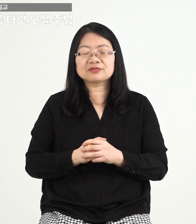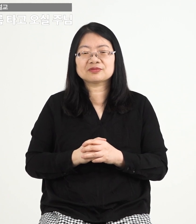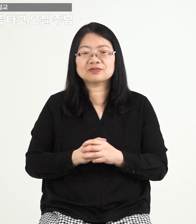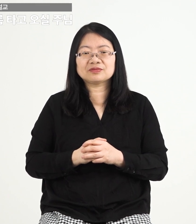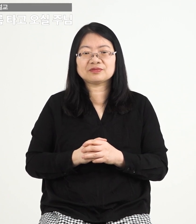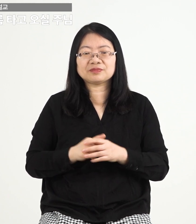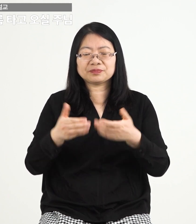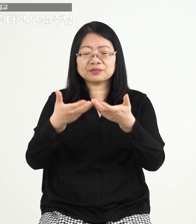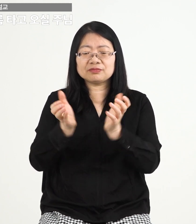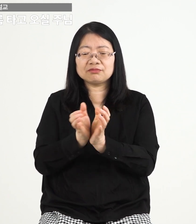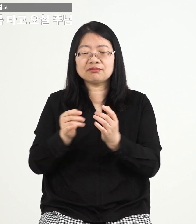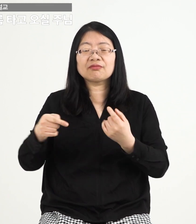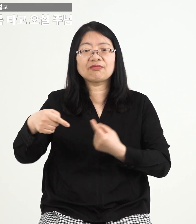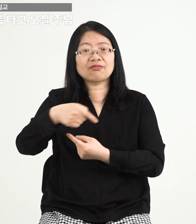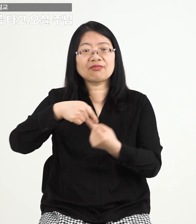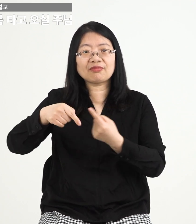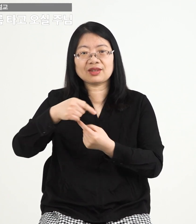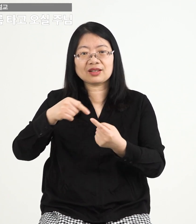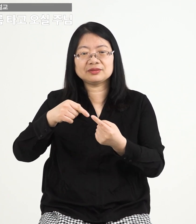조합의 운영을